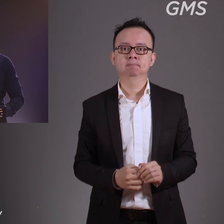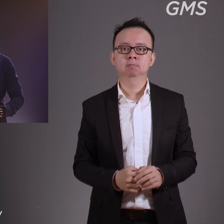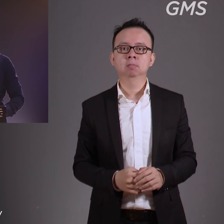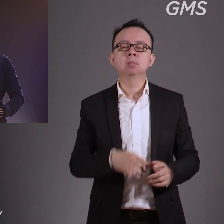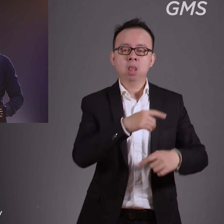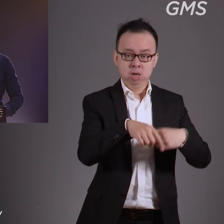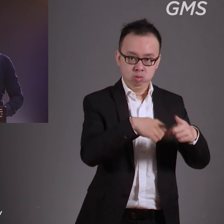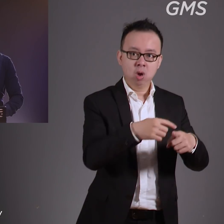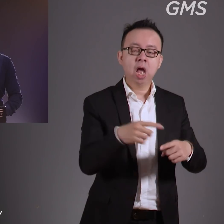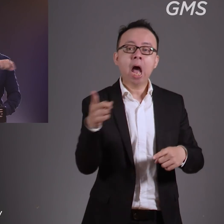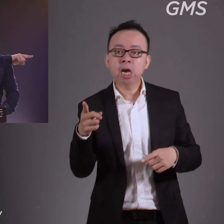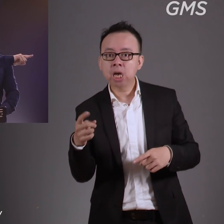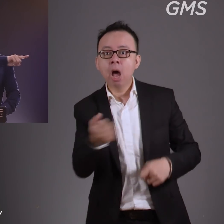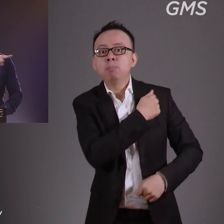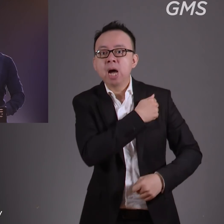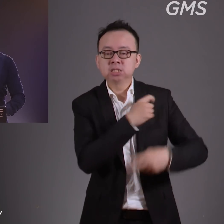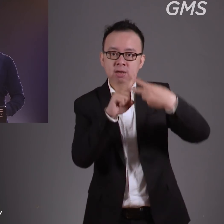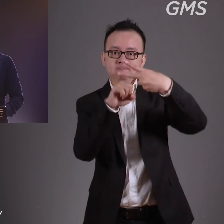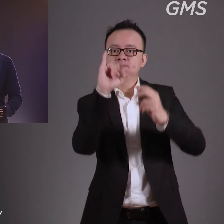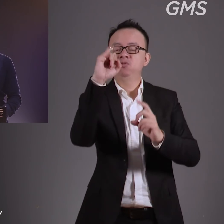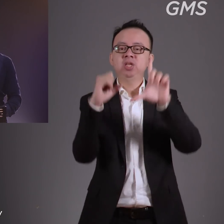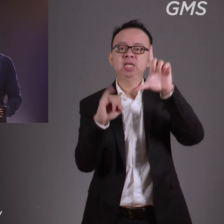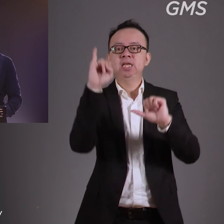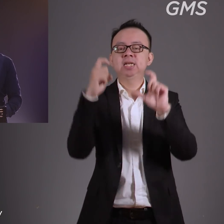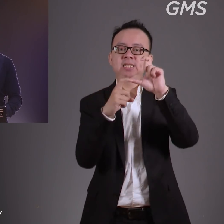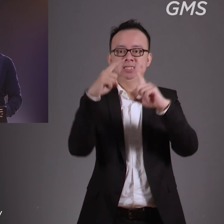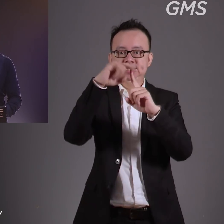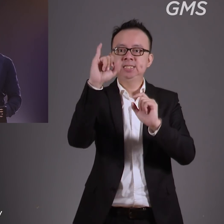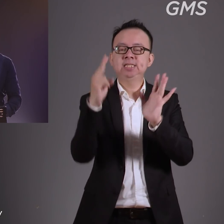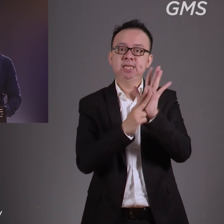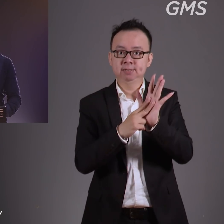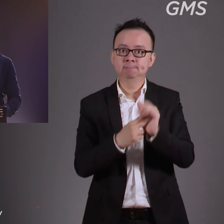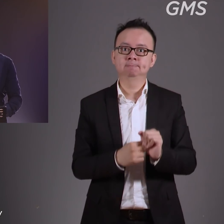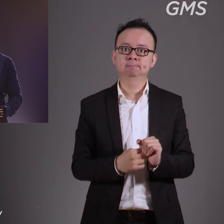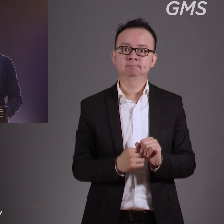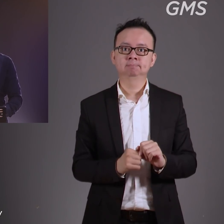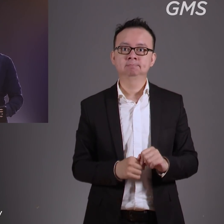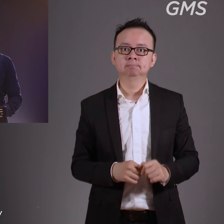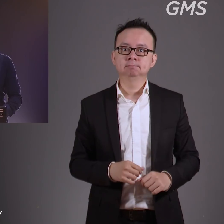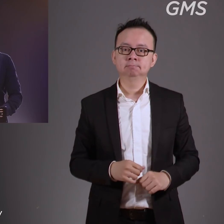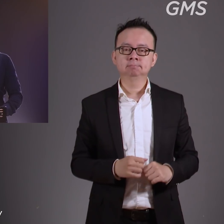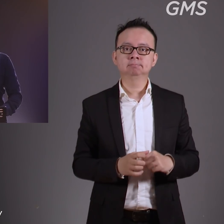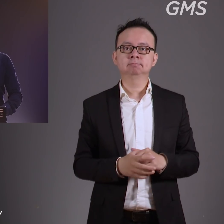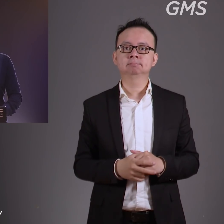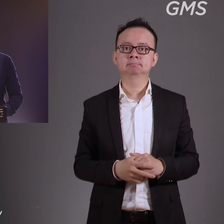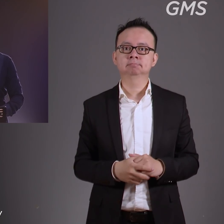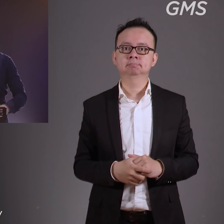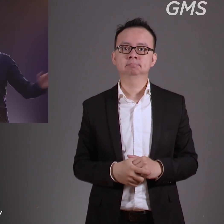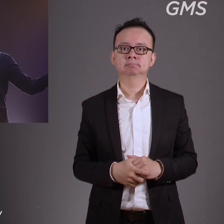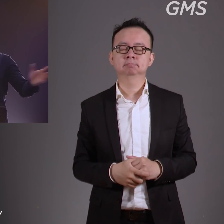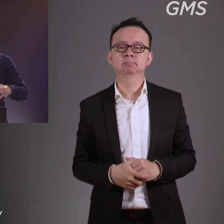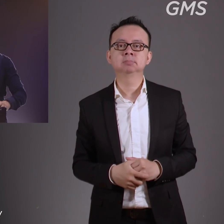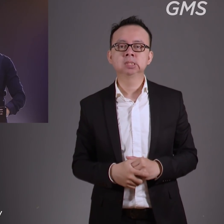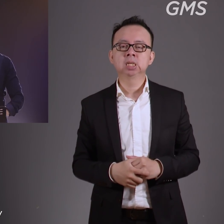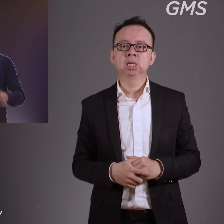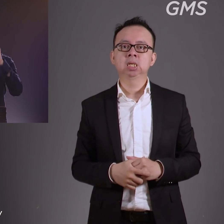Filistin. Dan seluruh keturunan Ham, saya nggak bicara orang Afrika, orang Asia, kita ini karya tebusan